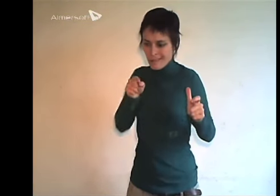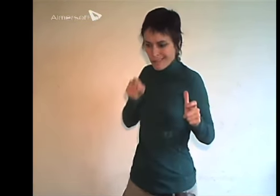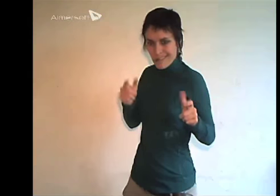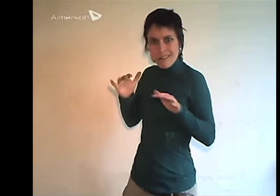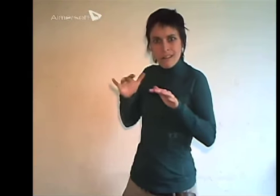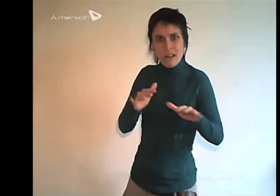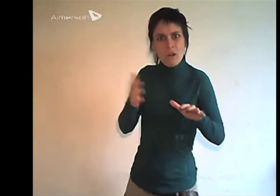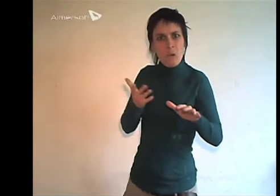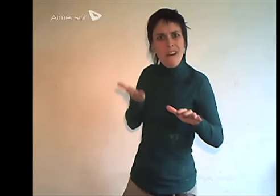peu